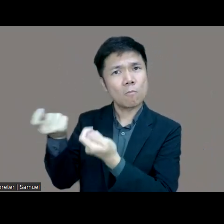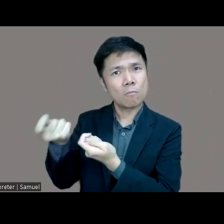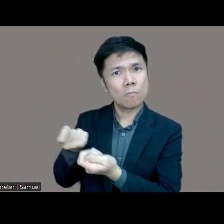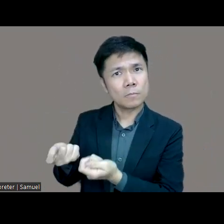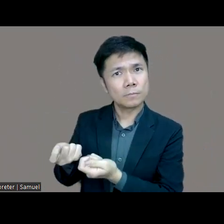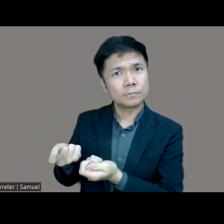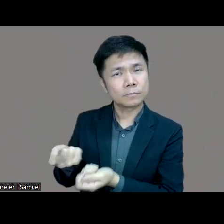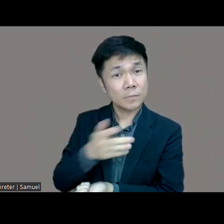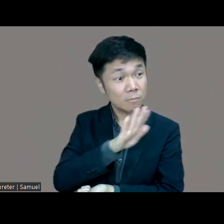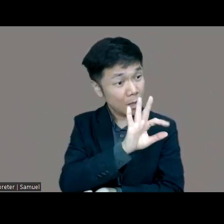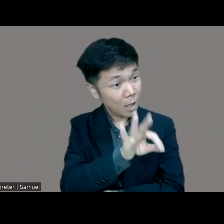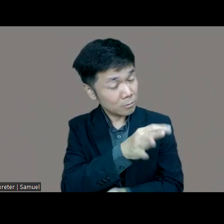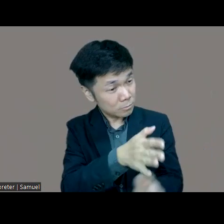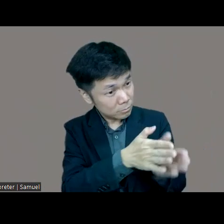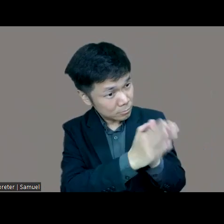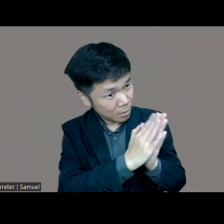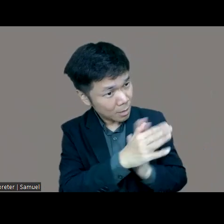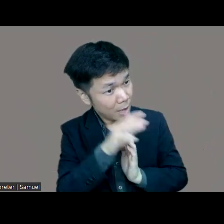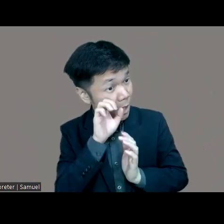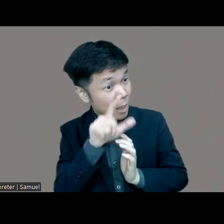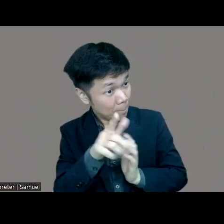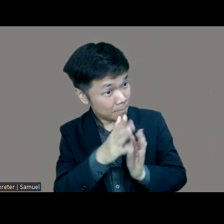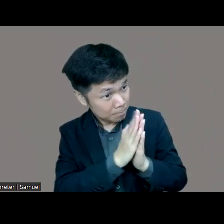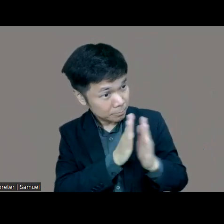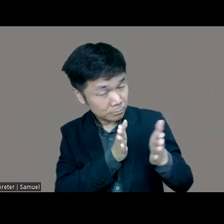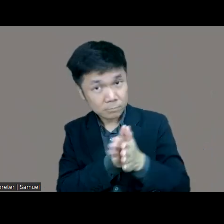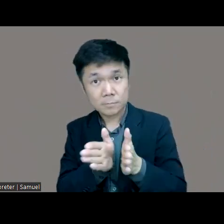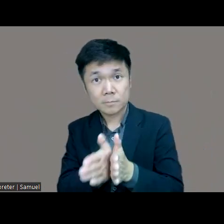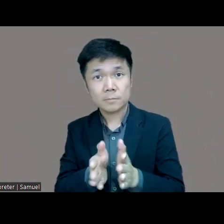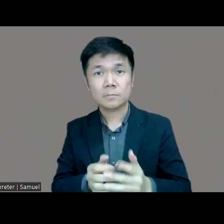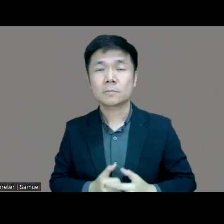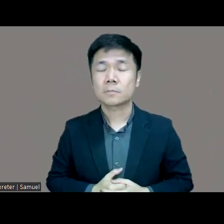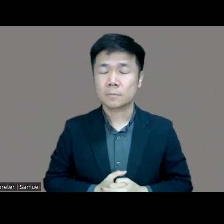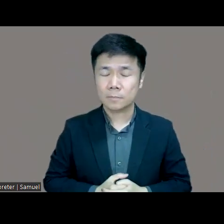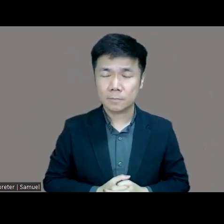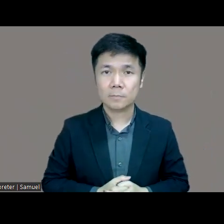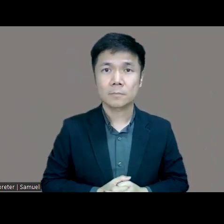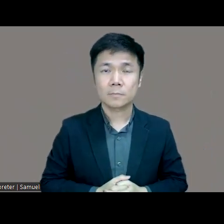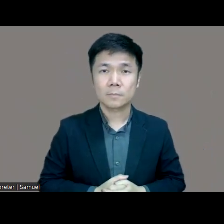capacités organisationnelles et structurelles des OPH, Organisation de personnes handicapées.